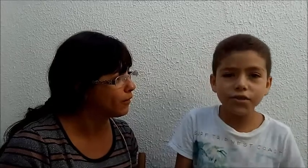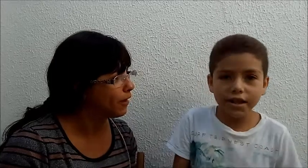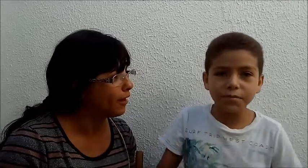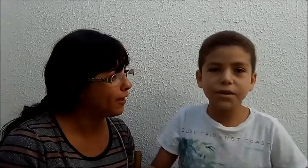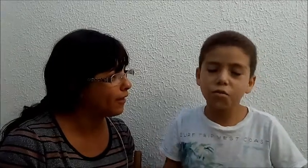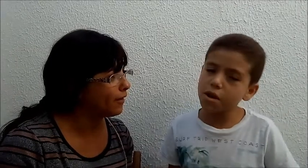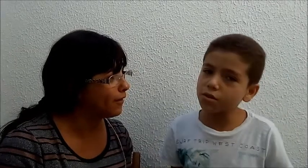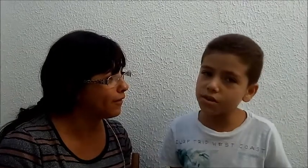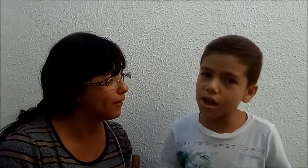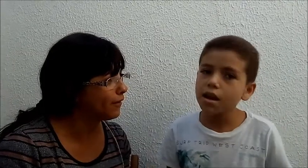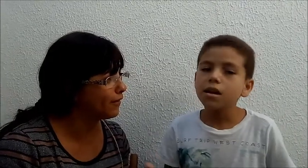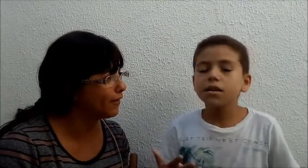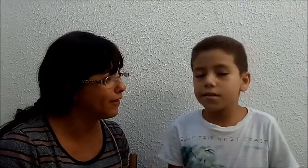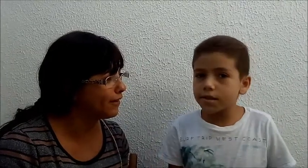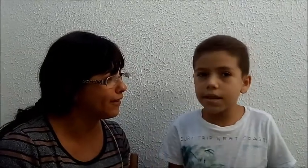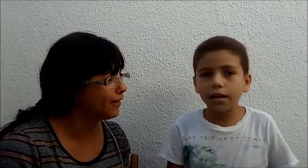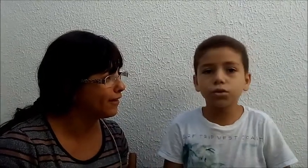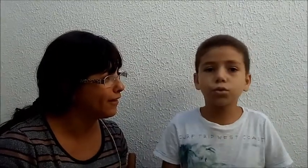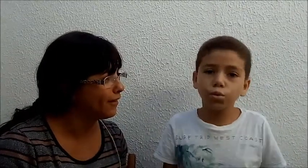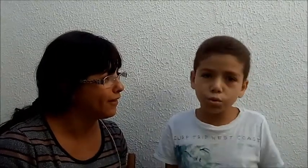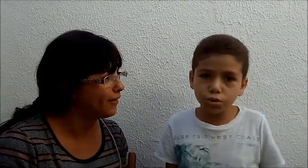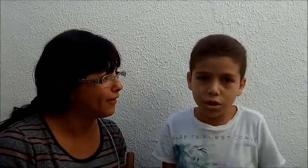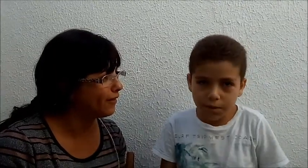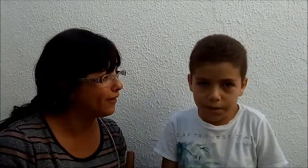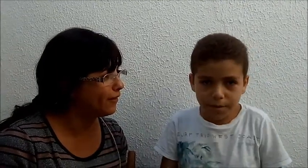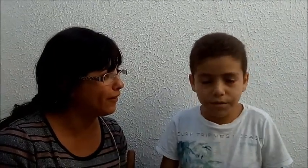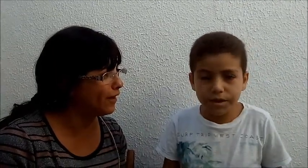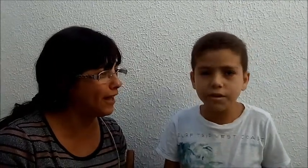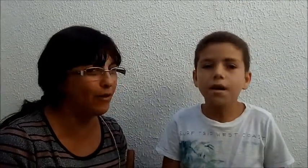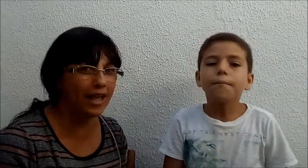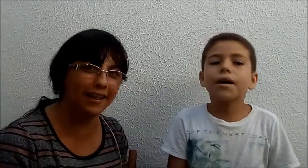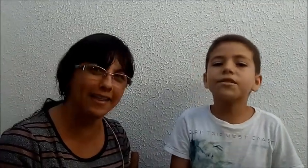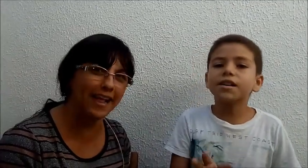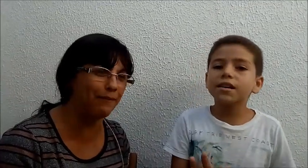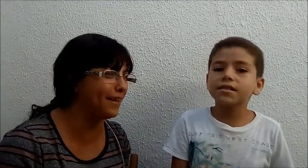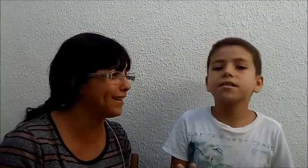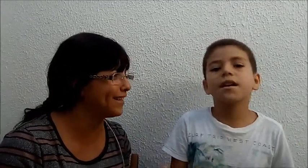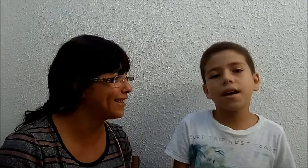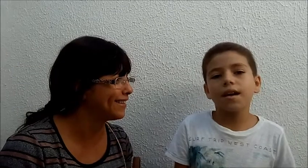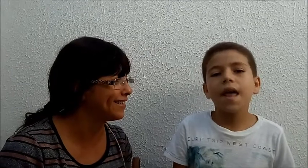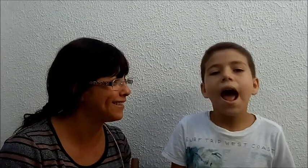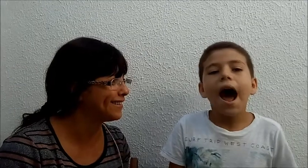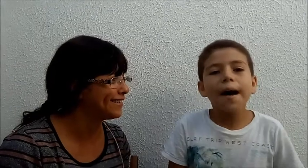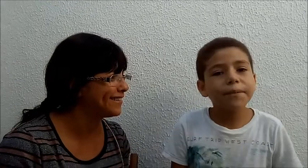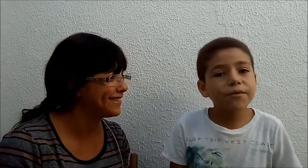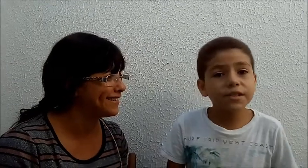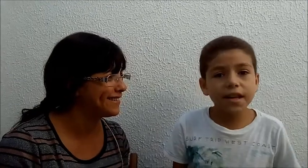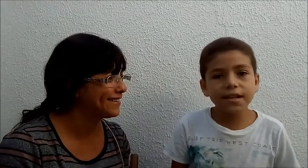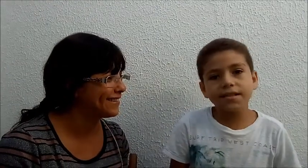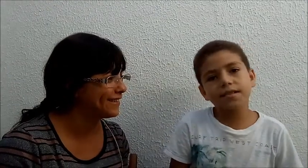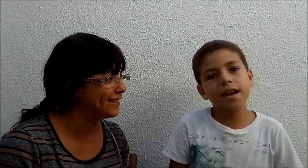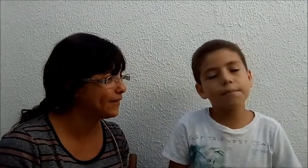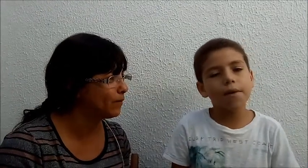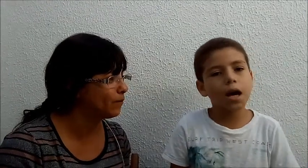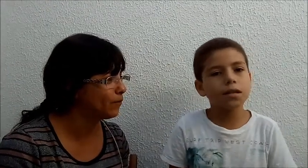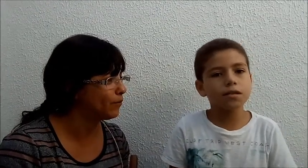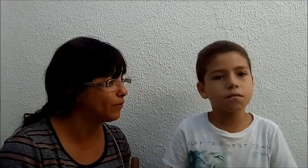vocês, mais ou menos, né, ensinar tudo de Libras pra vocês. Pra vocês, é, aí pra vocês terem mais